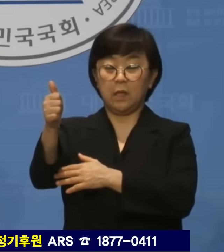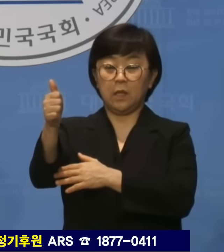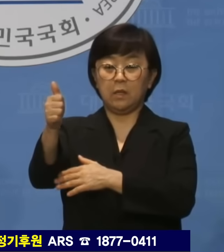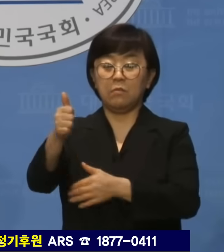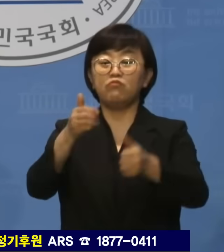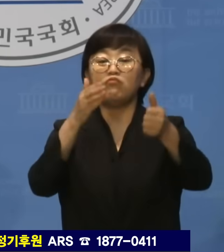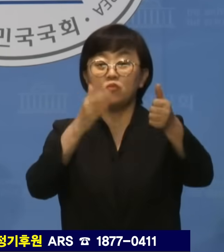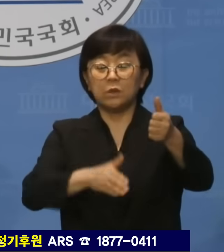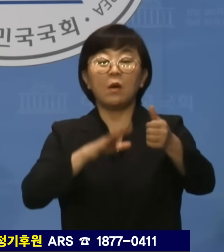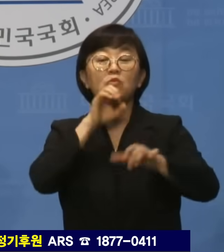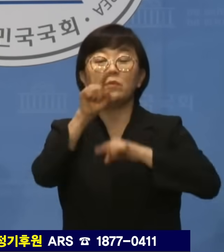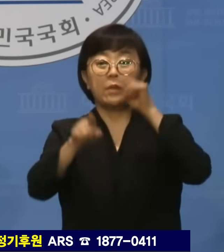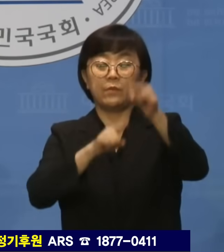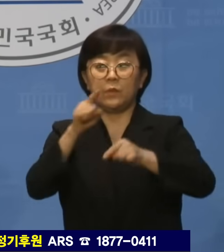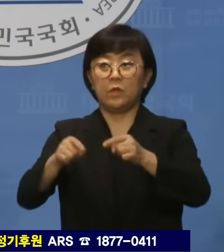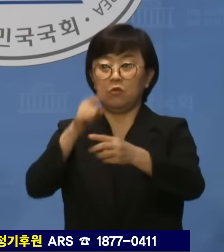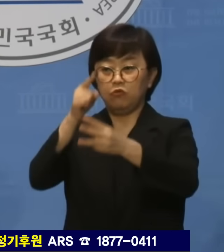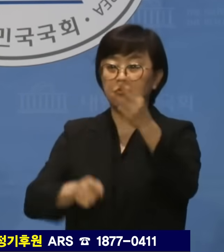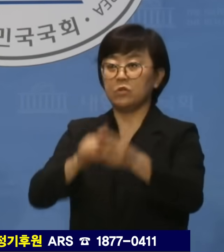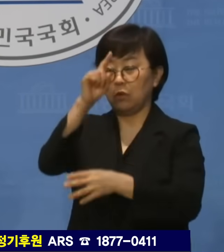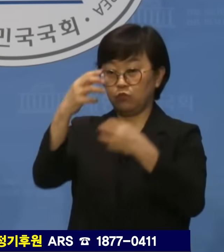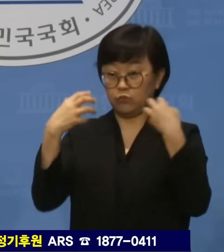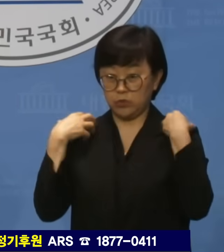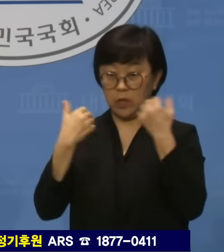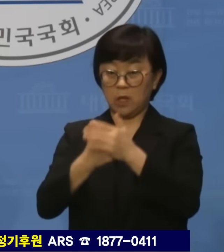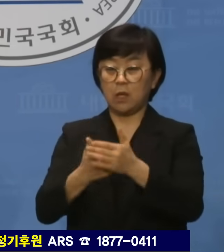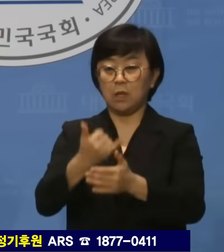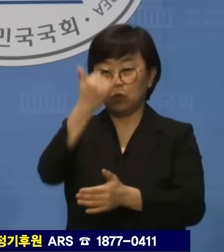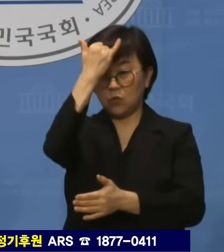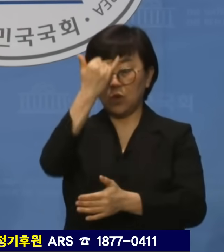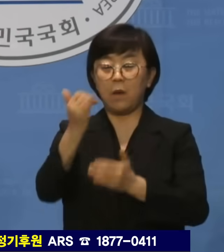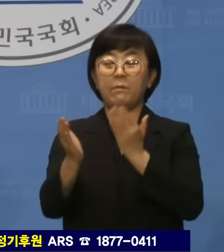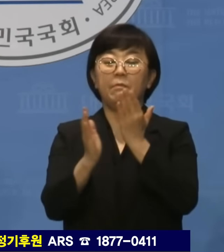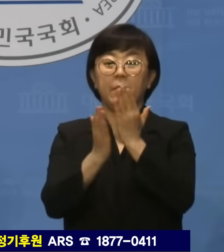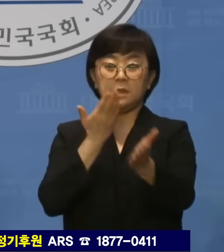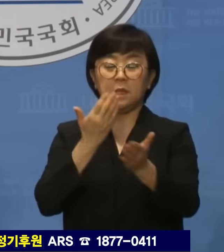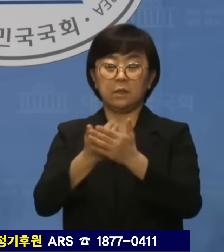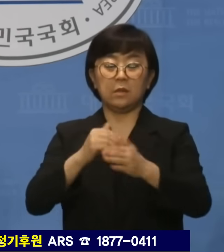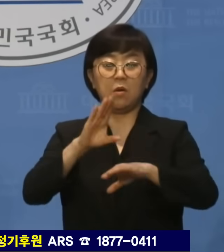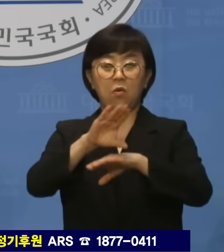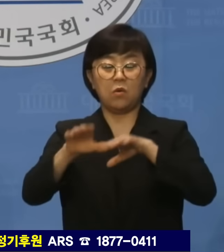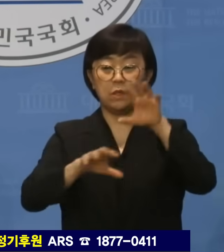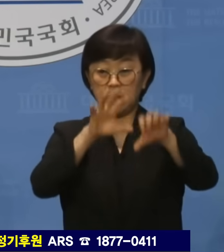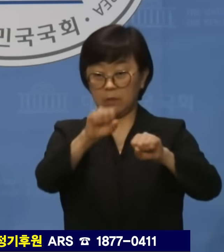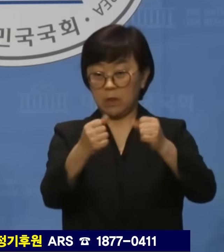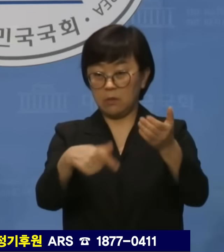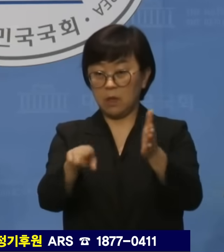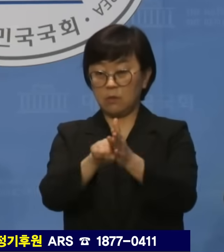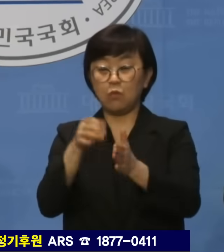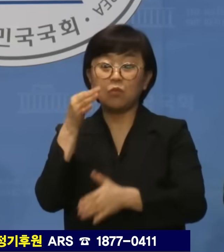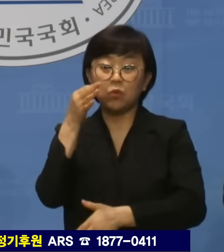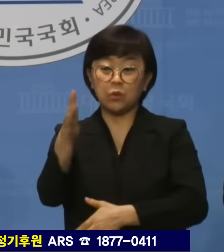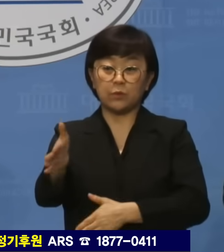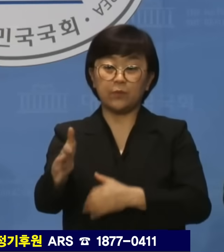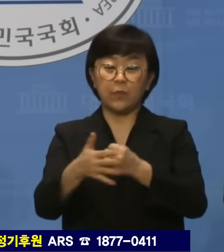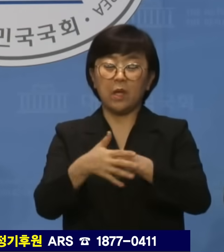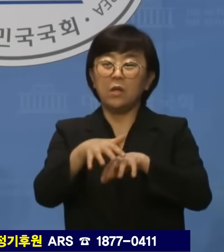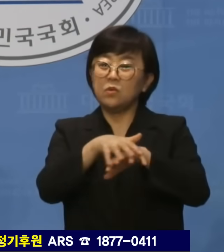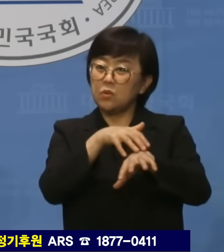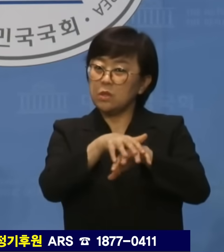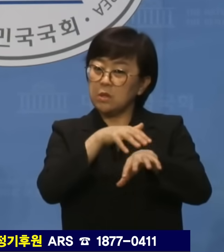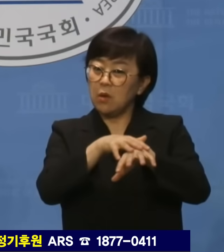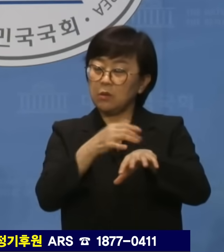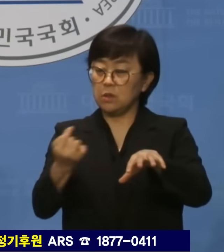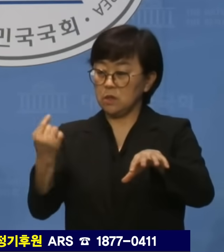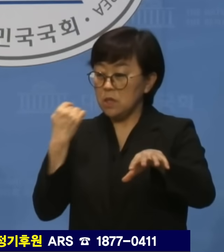청구민원은 윤석열 정권의 부도덕한 언론장악의 한 단면을 보여주는 것으로 조직적